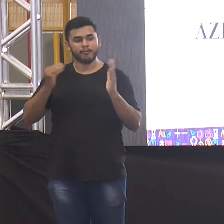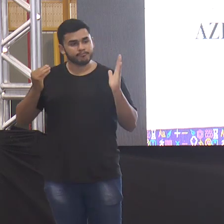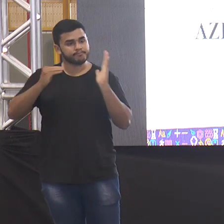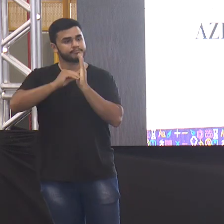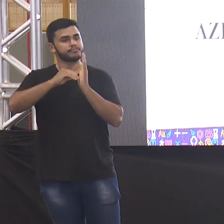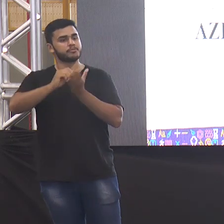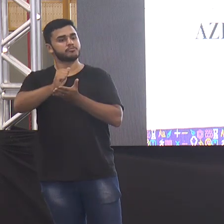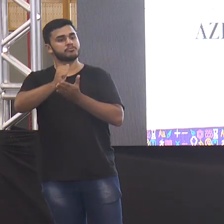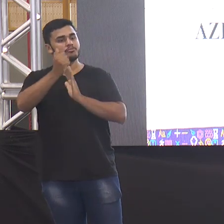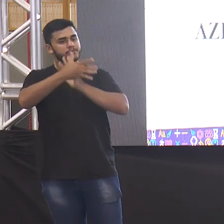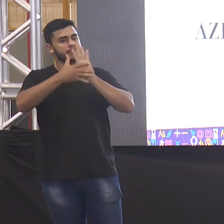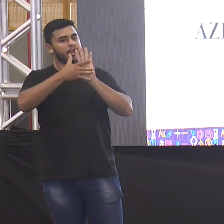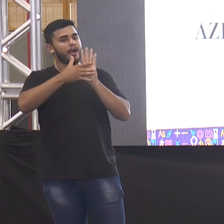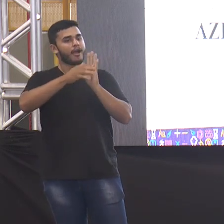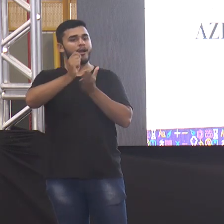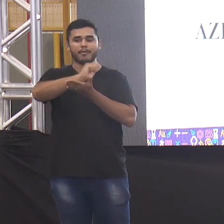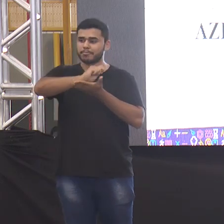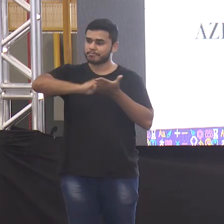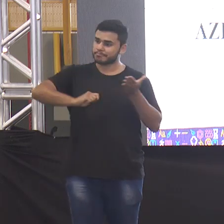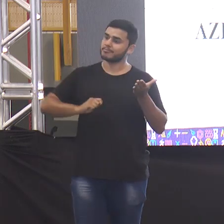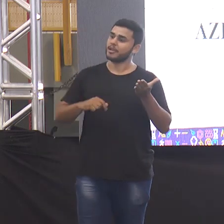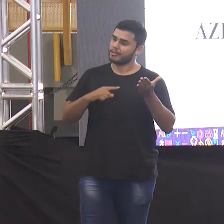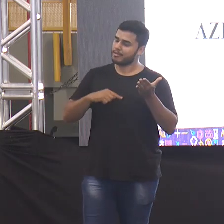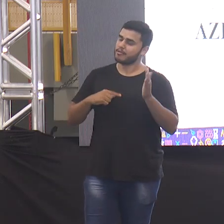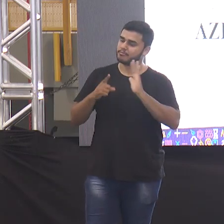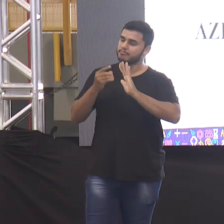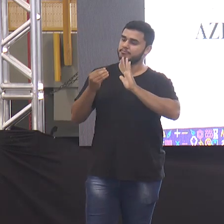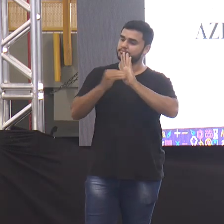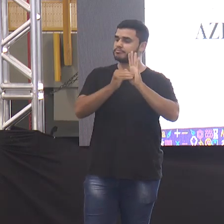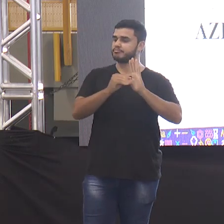texto emprega-se o ponto de exclamação.